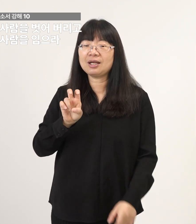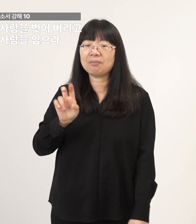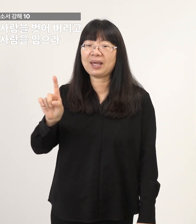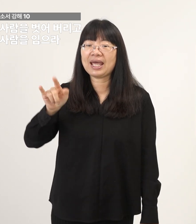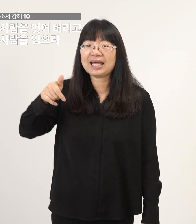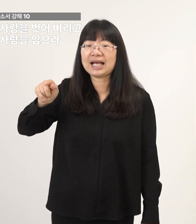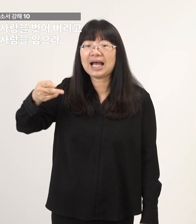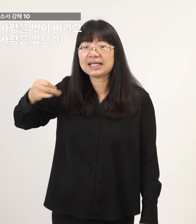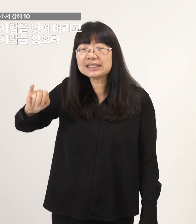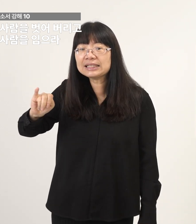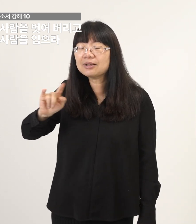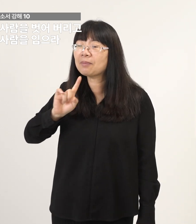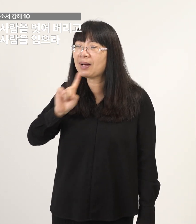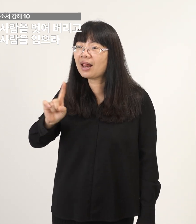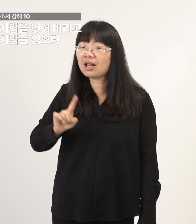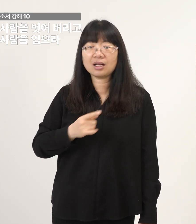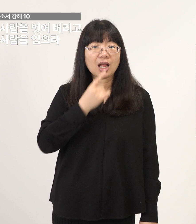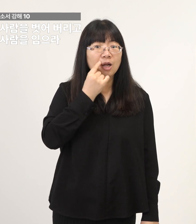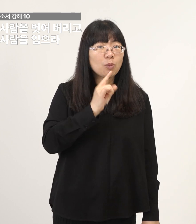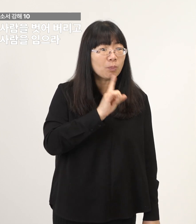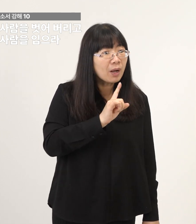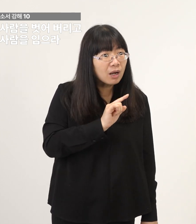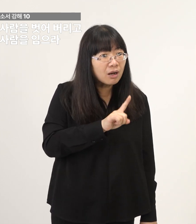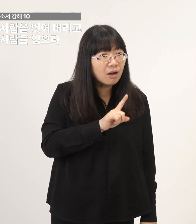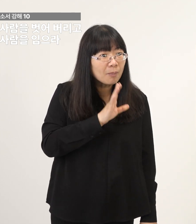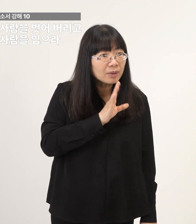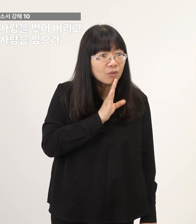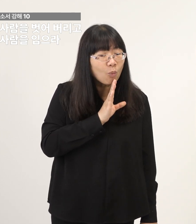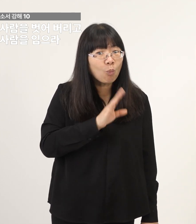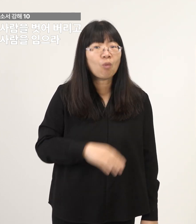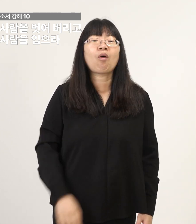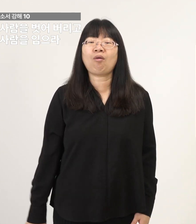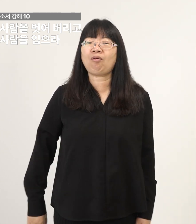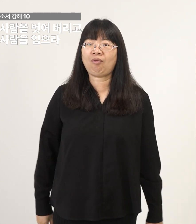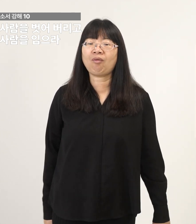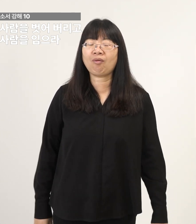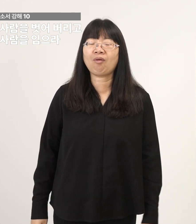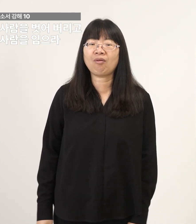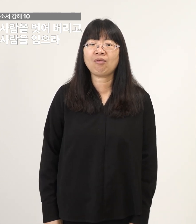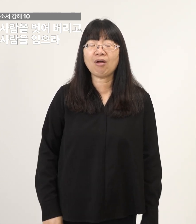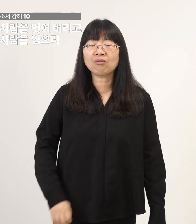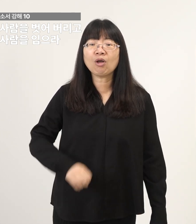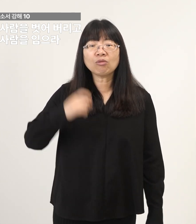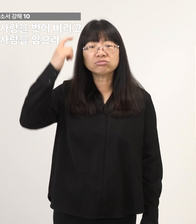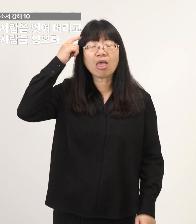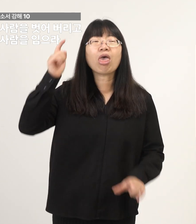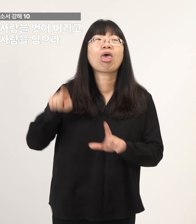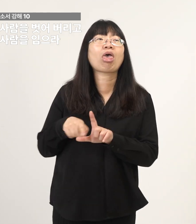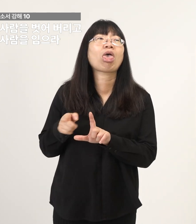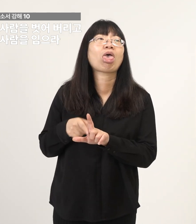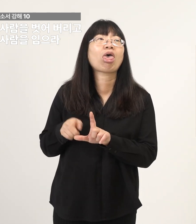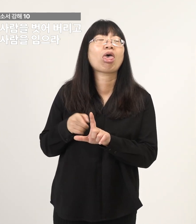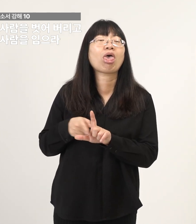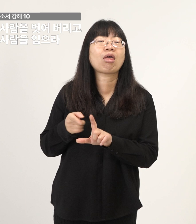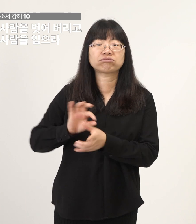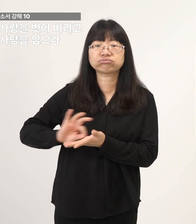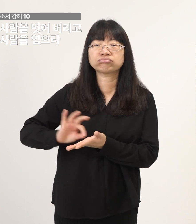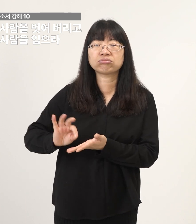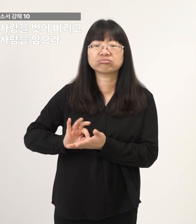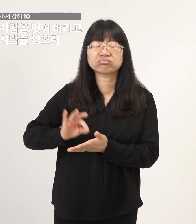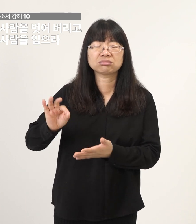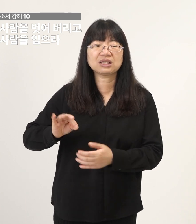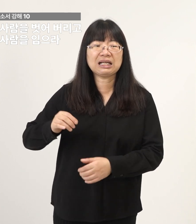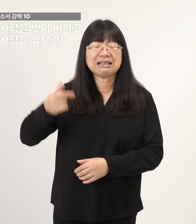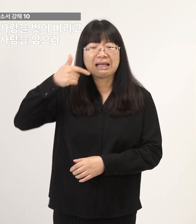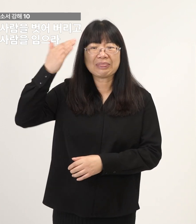안경을. 맞나요? 일본 말로? 뭐 이렇게 그냥 생각 없이 쓰는 그